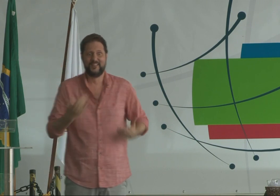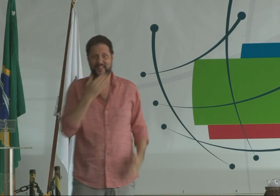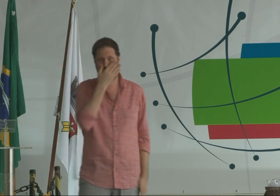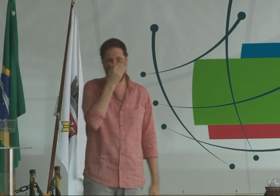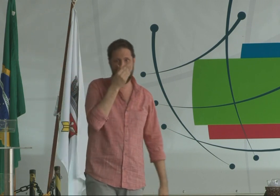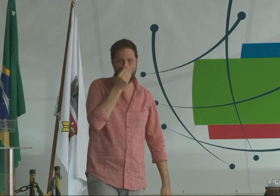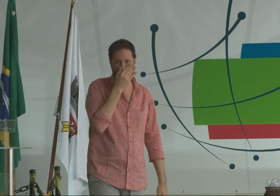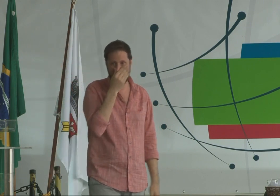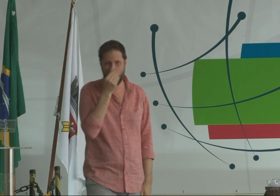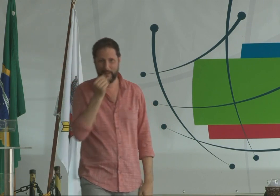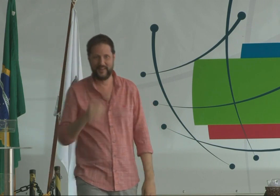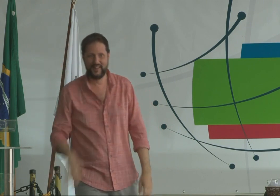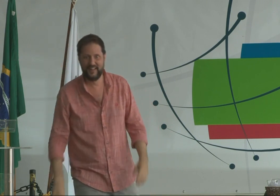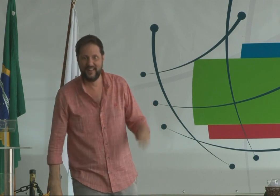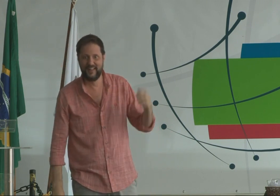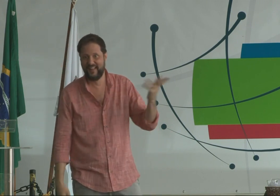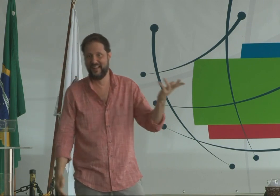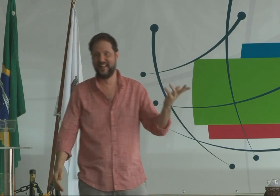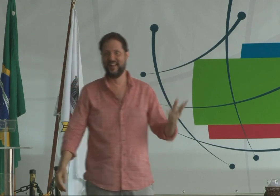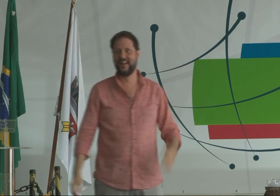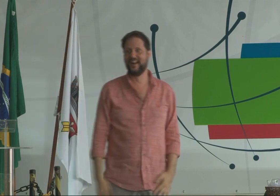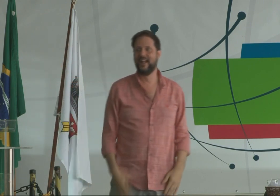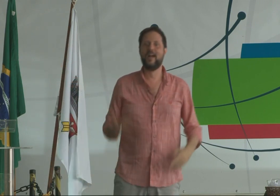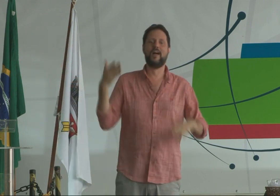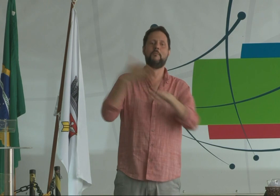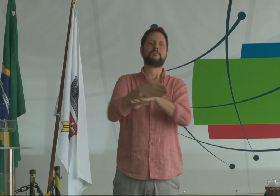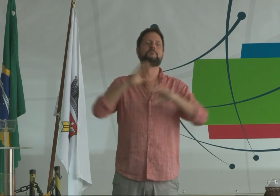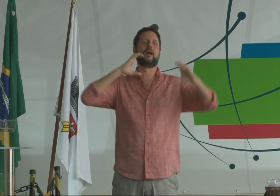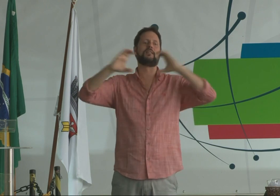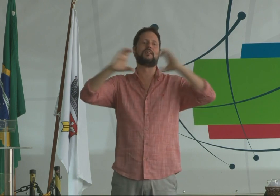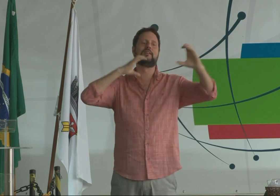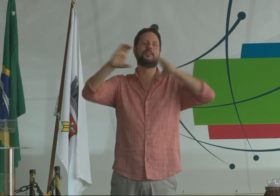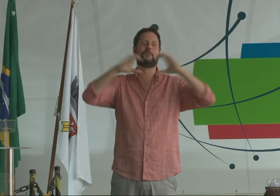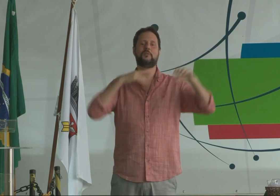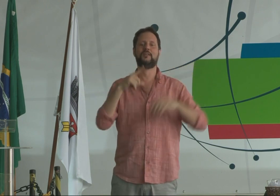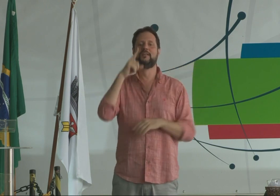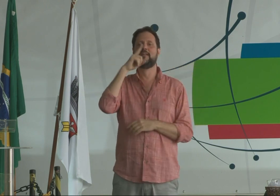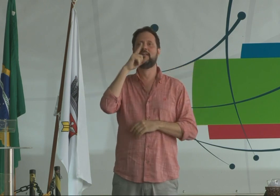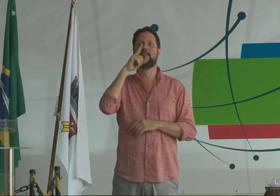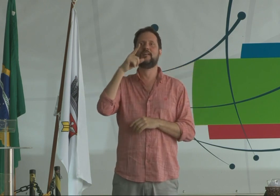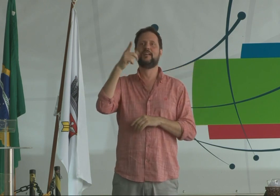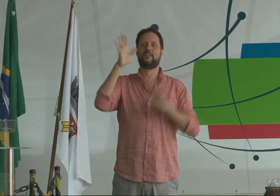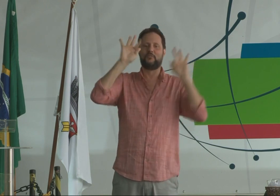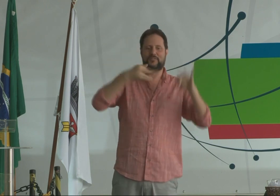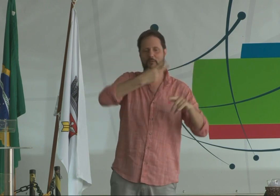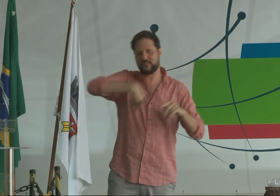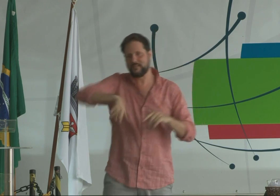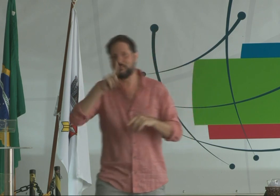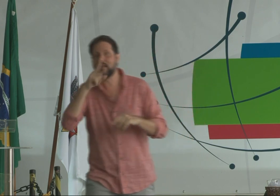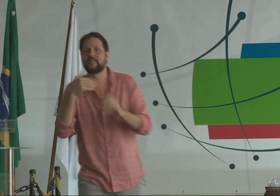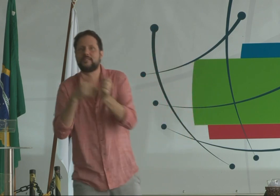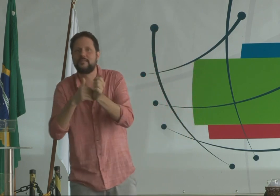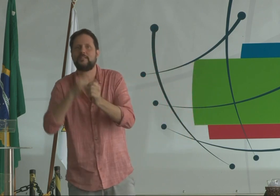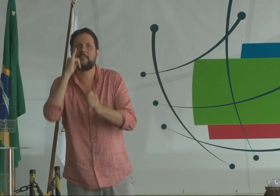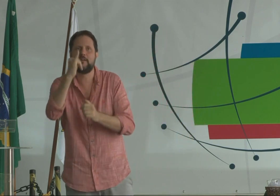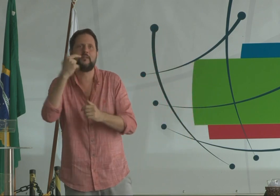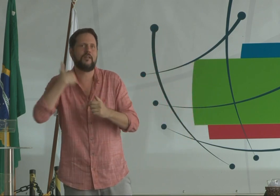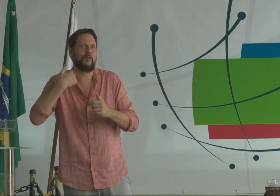o meu filho estava no canal, mas o que ele vai fazer? Tipo, eu conheço a voz dele, isso vai trabalhar com todo mundo, ele vai levar feio, por causa disso e tal.